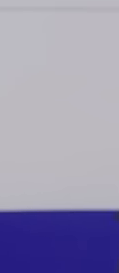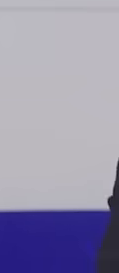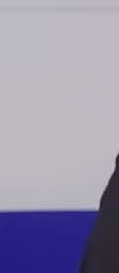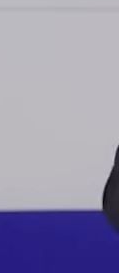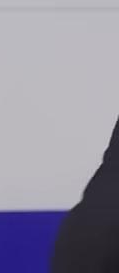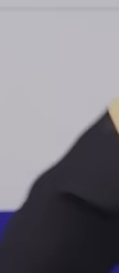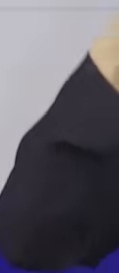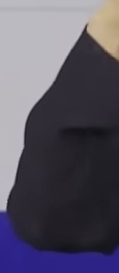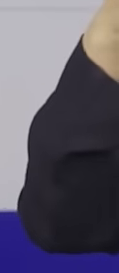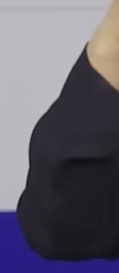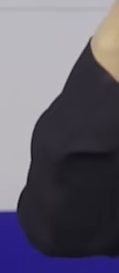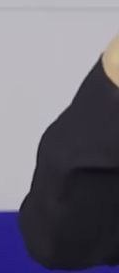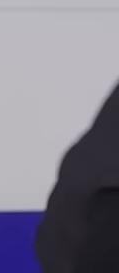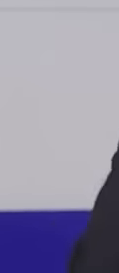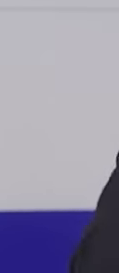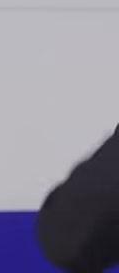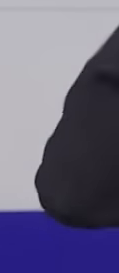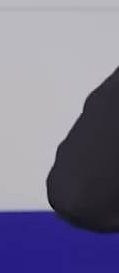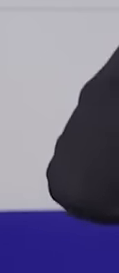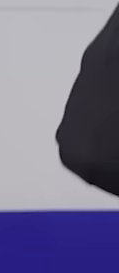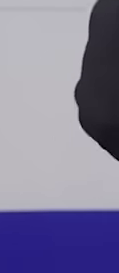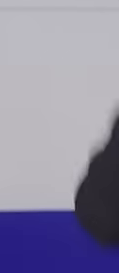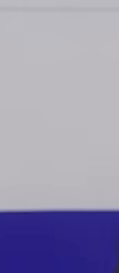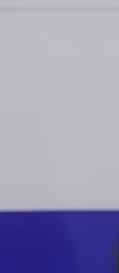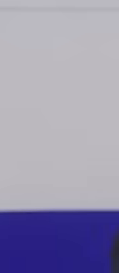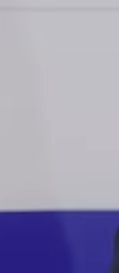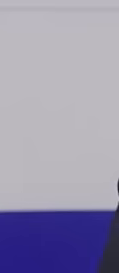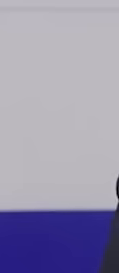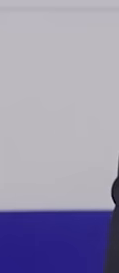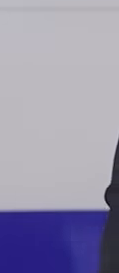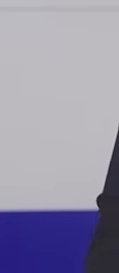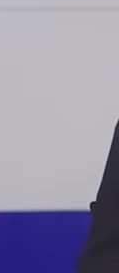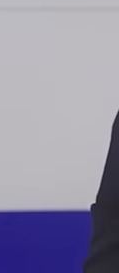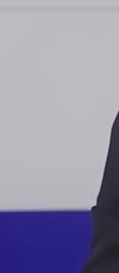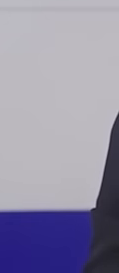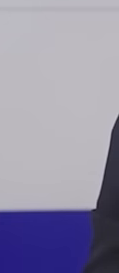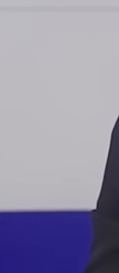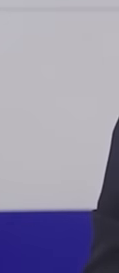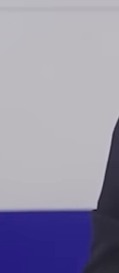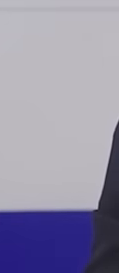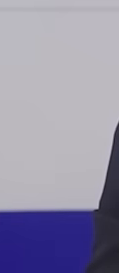나은 세상, 희망의 미래를 만들 수 있기 때문입니다.